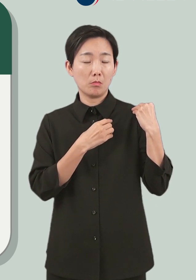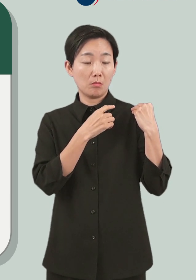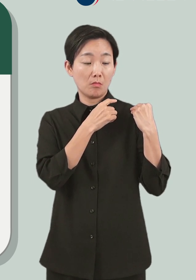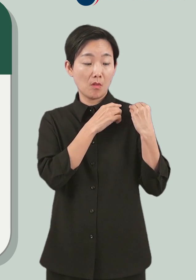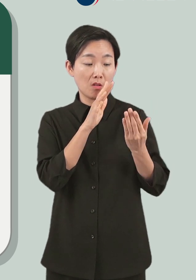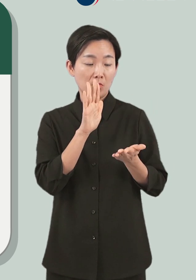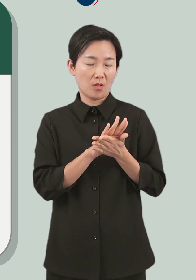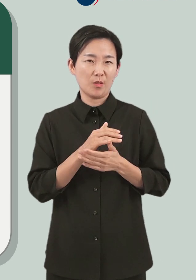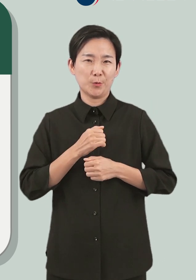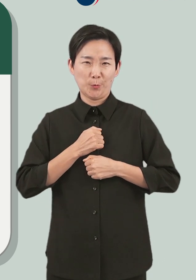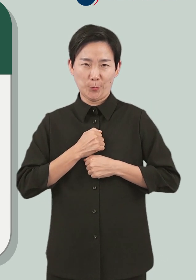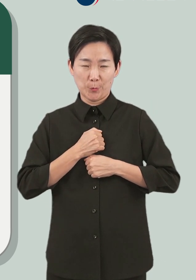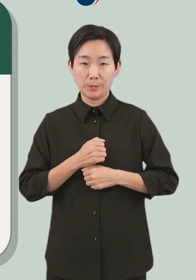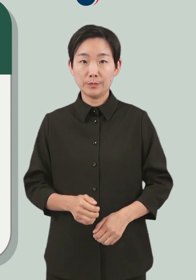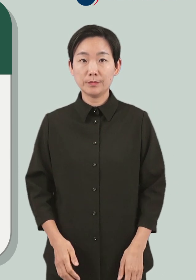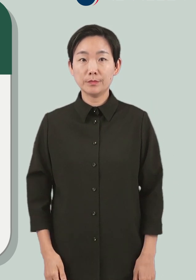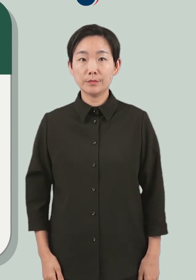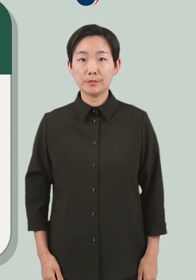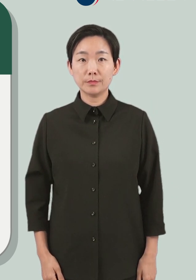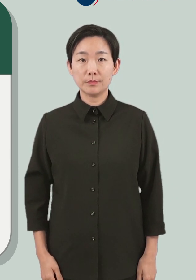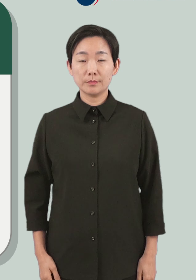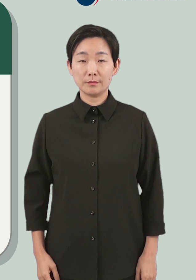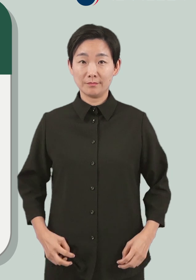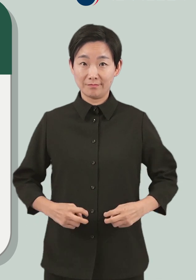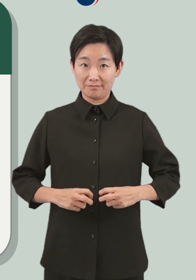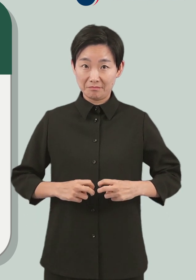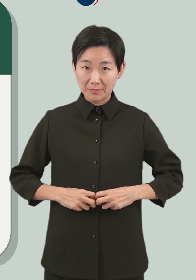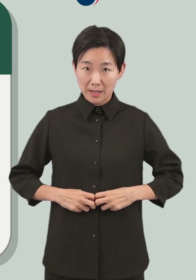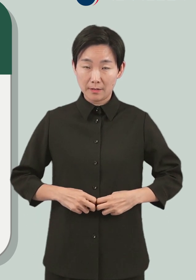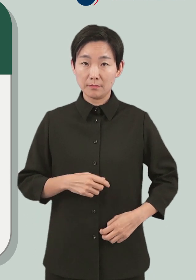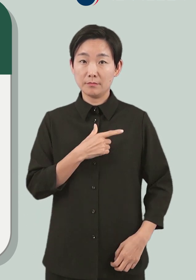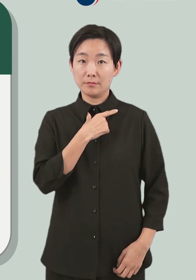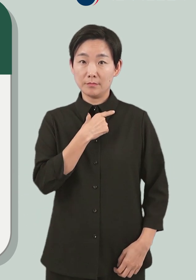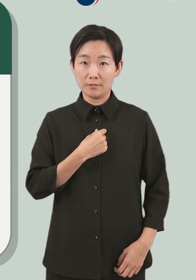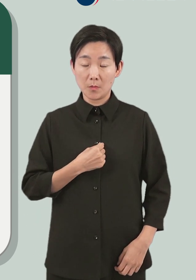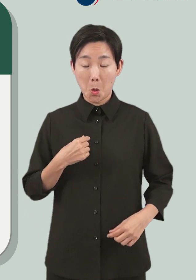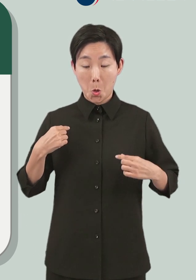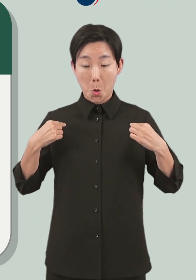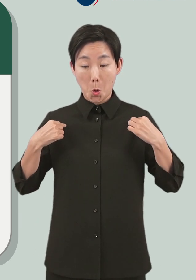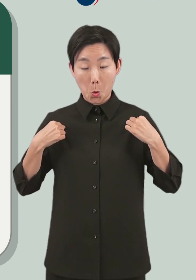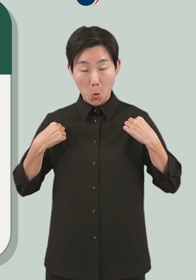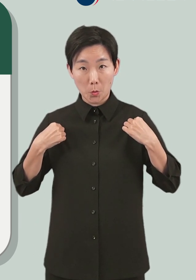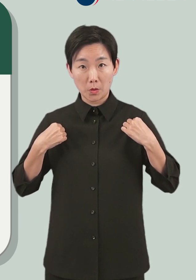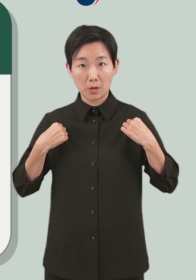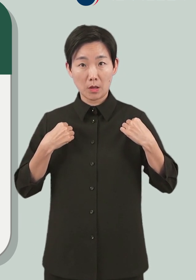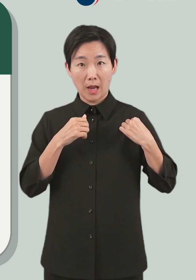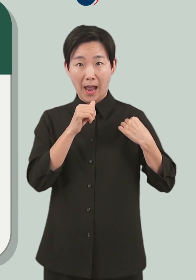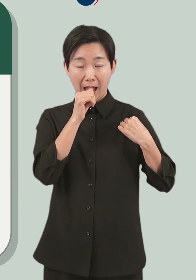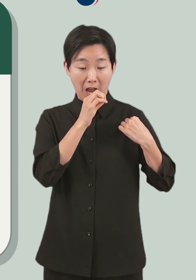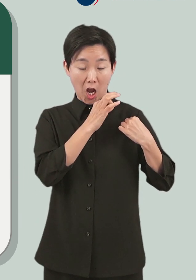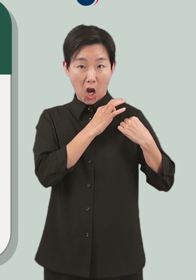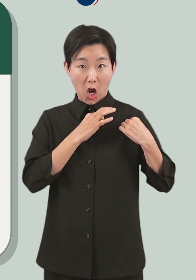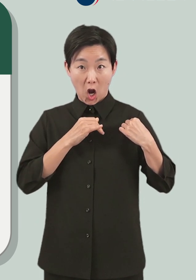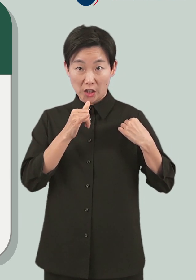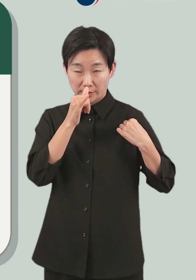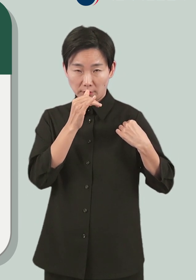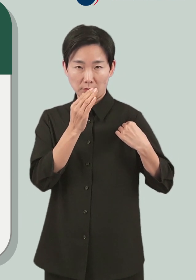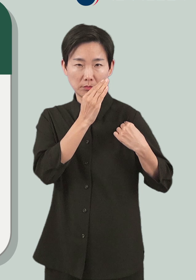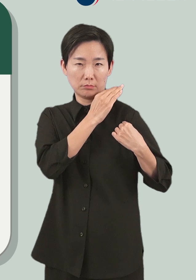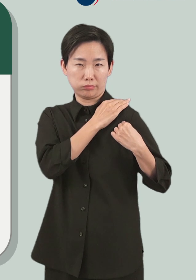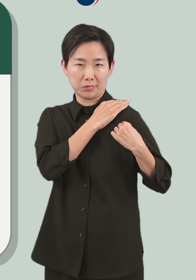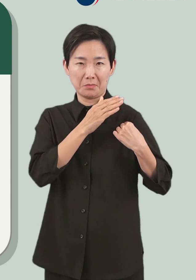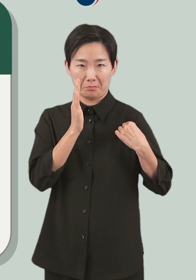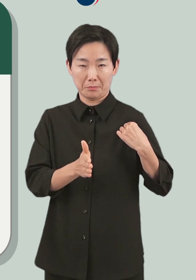과도하게 힘을 주면 변형 또는 피부 화상을 입을 수 있습니다. 벨트, 목걸이 또는 옷에 달린